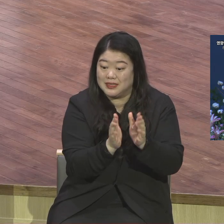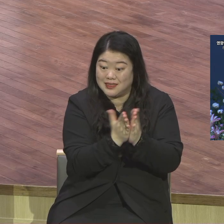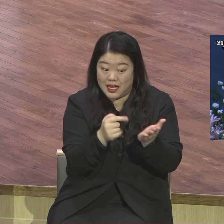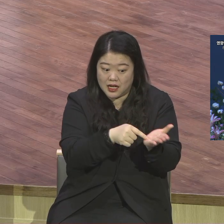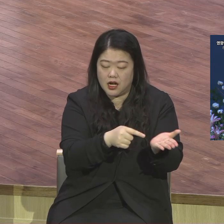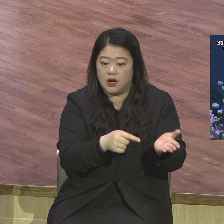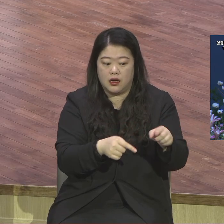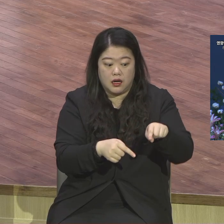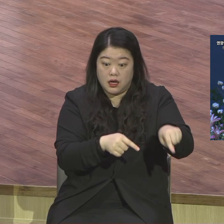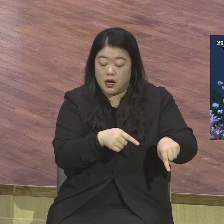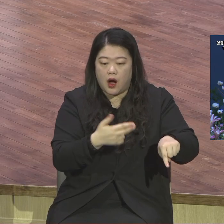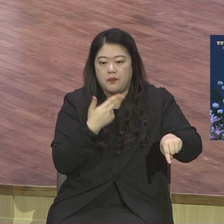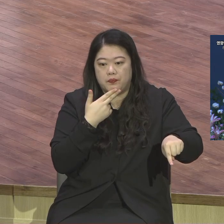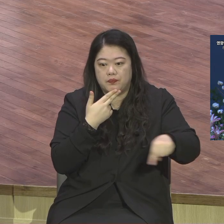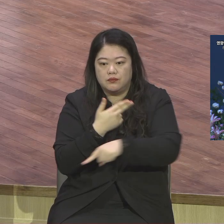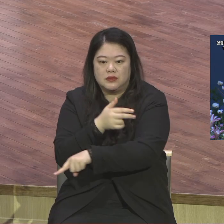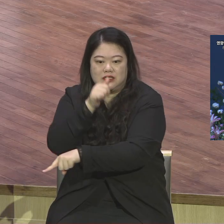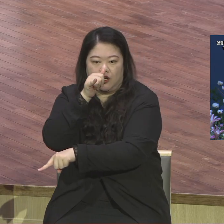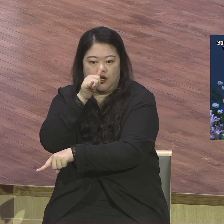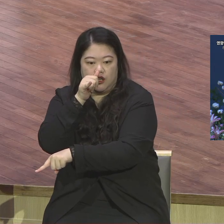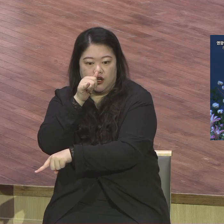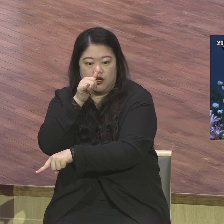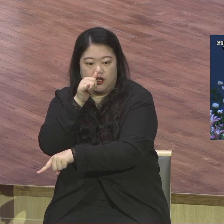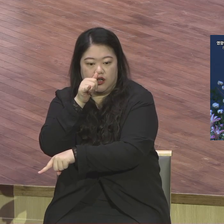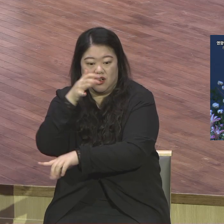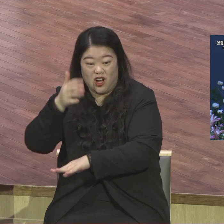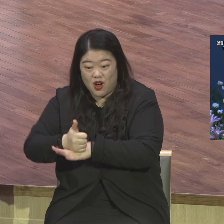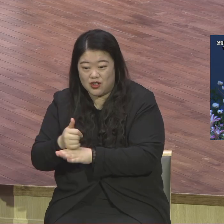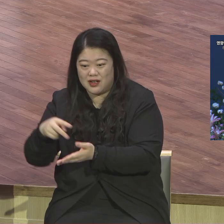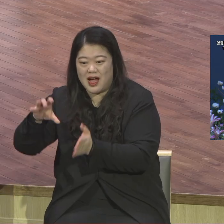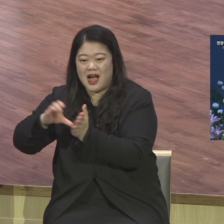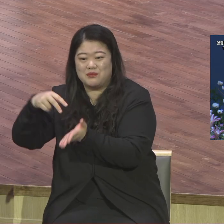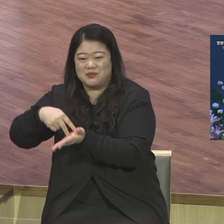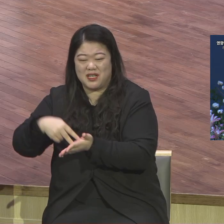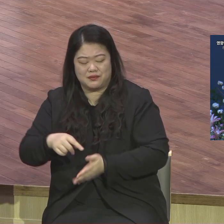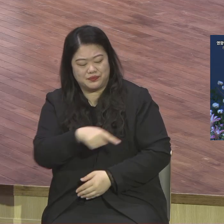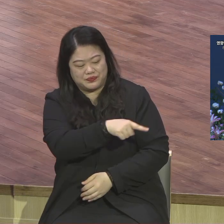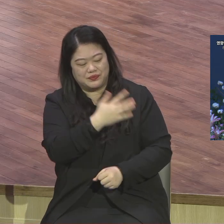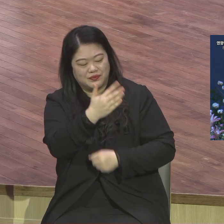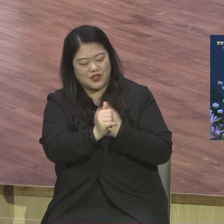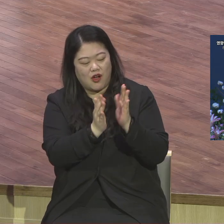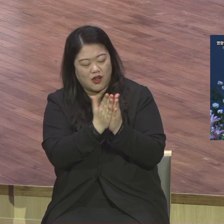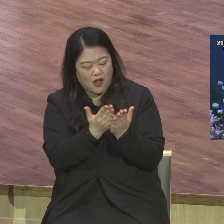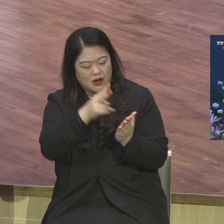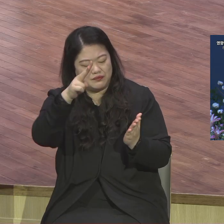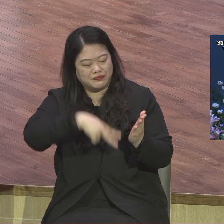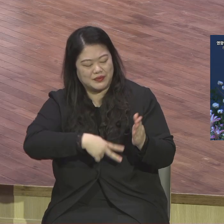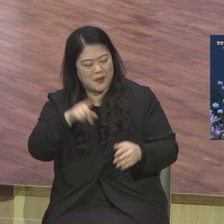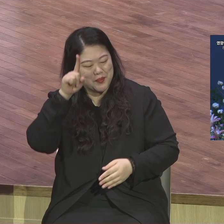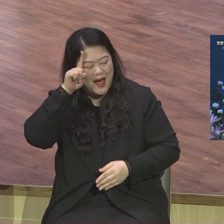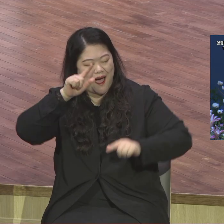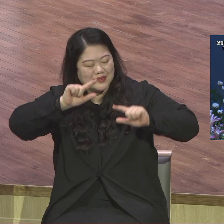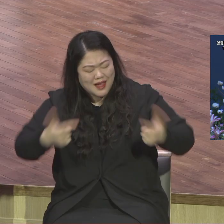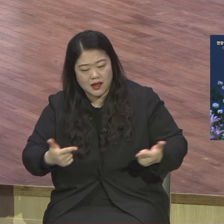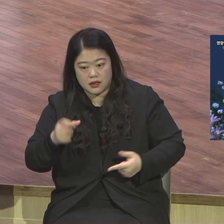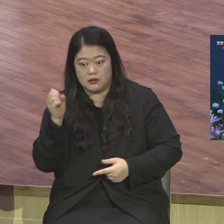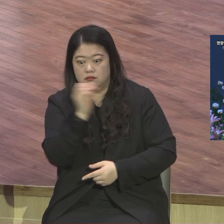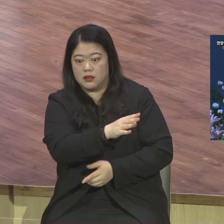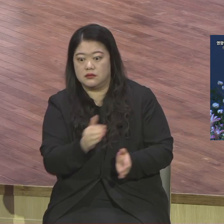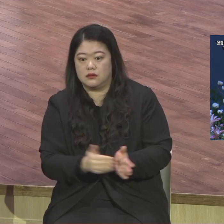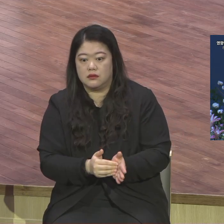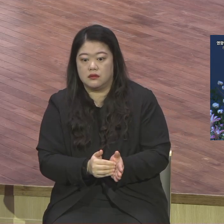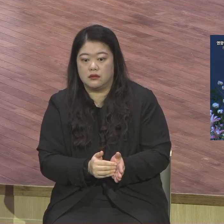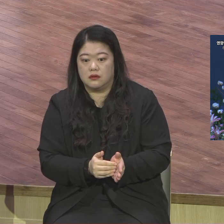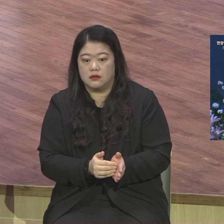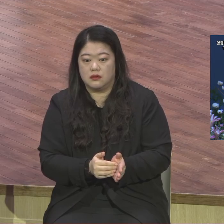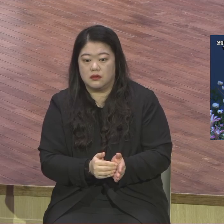그러니까 성경을 다 읽지 않고 생각을 했다. 무슨 말입니까? 루터는